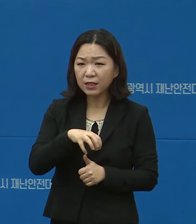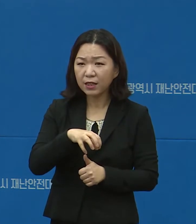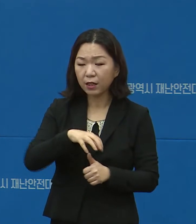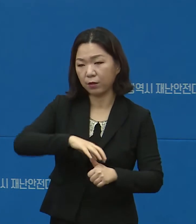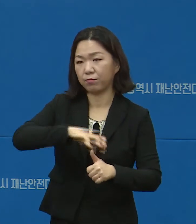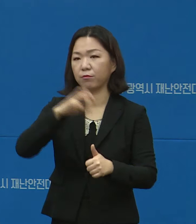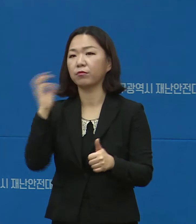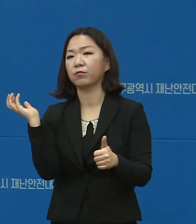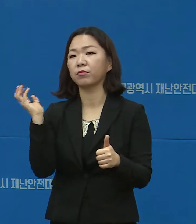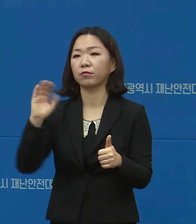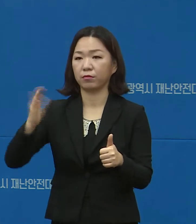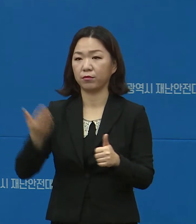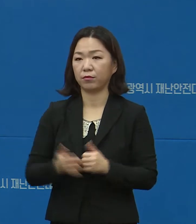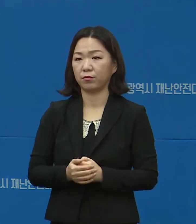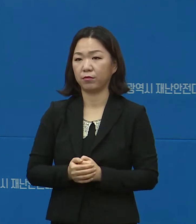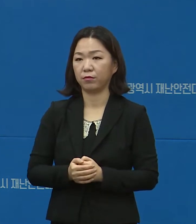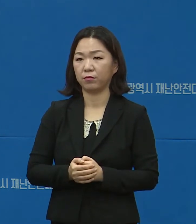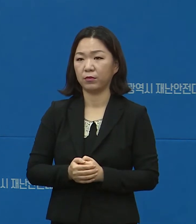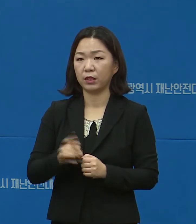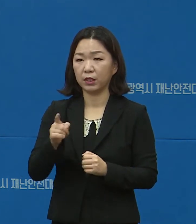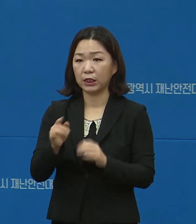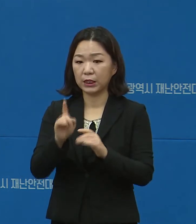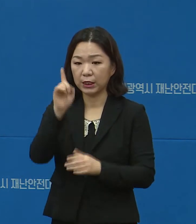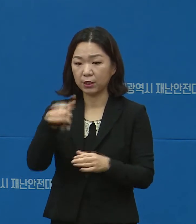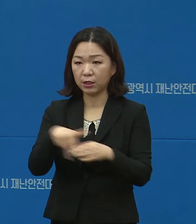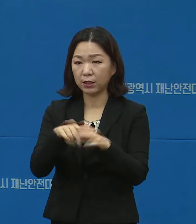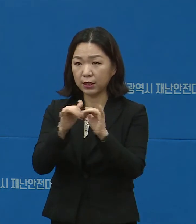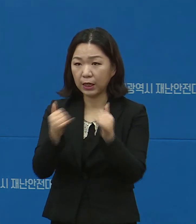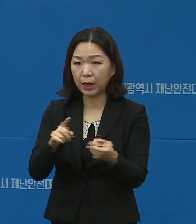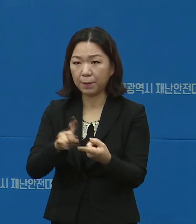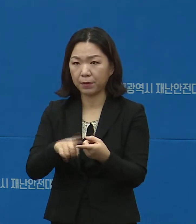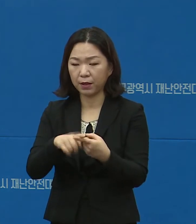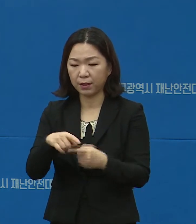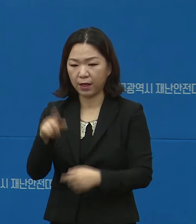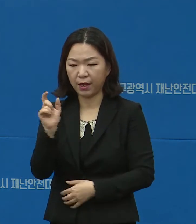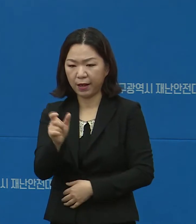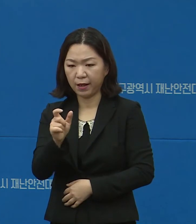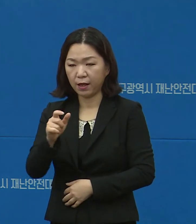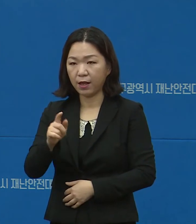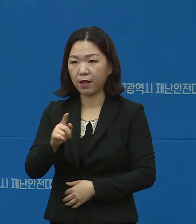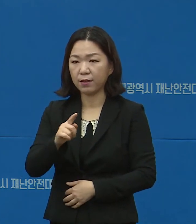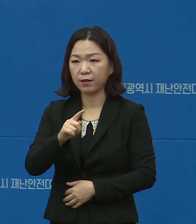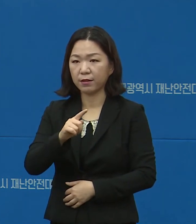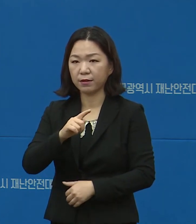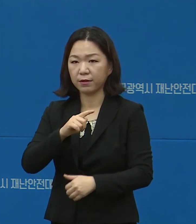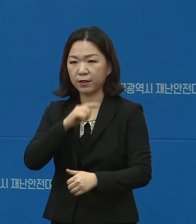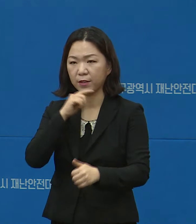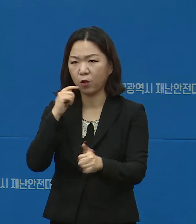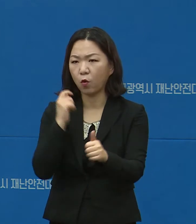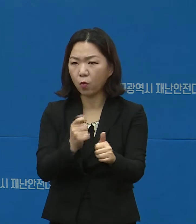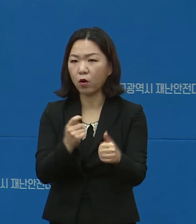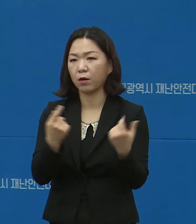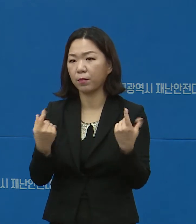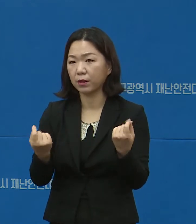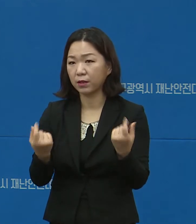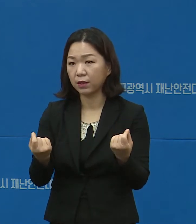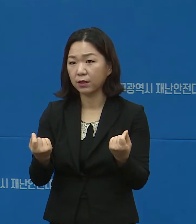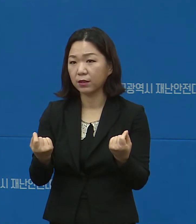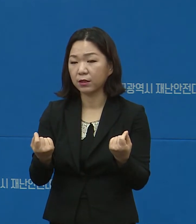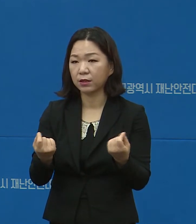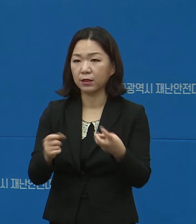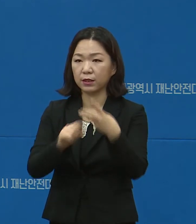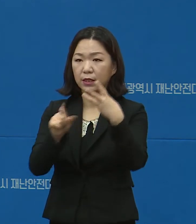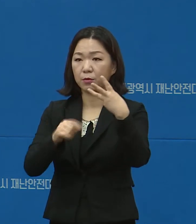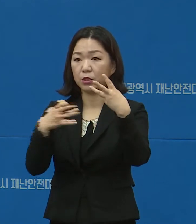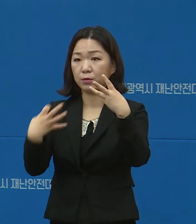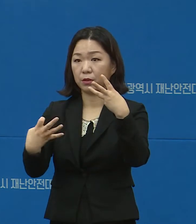해지되었습니다. 이분들에 대한 강력한 경고이기도 합니다. 특히 3월 14일 날이 신천지